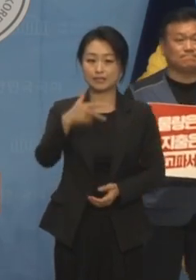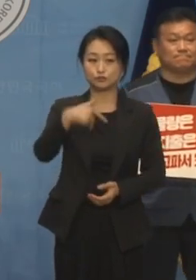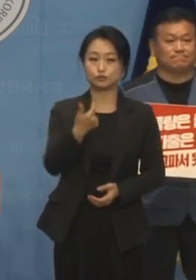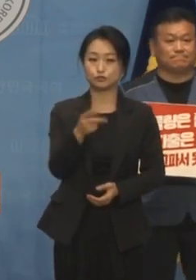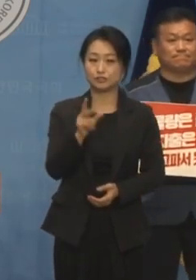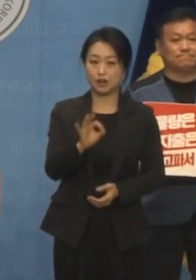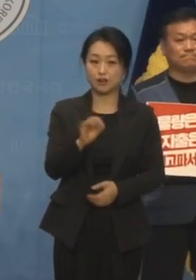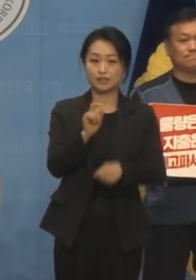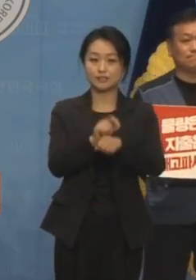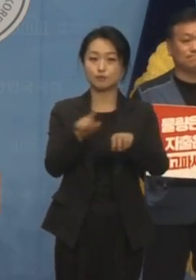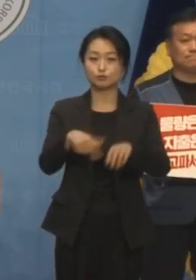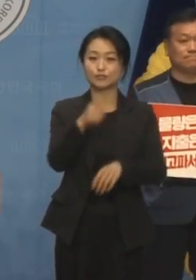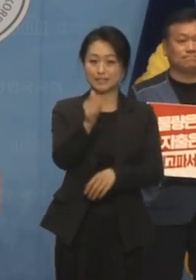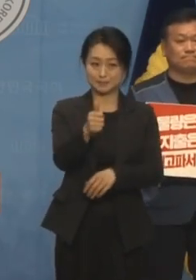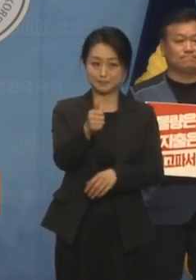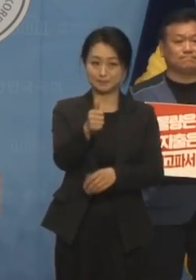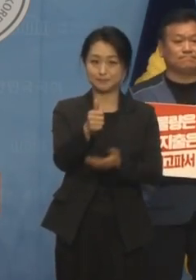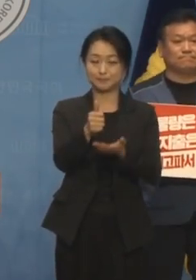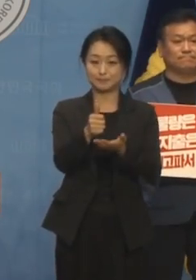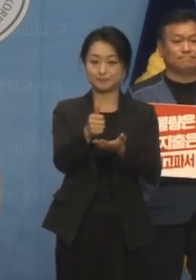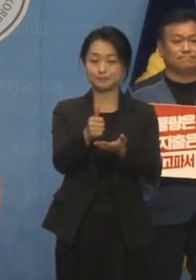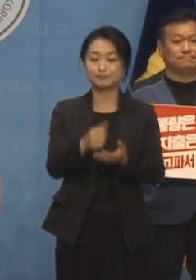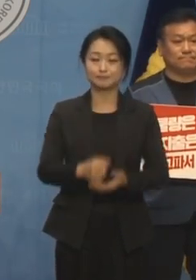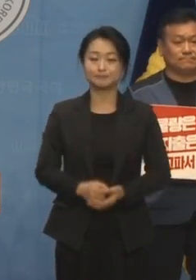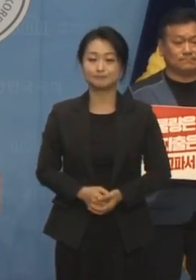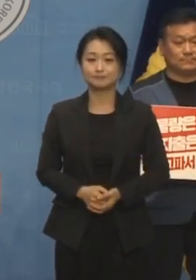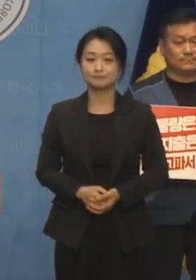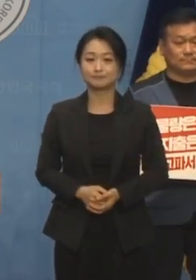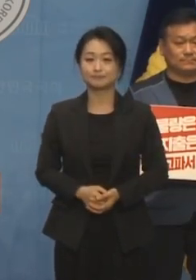안준영 사무국장님 참석하셨습니다.